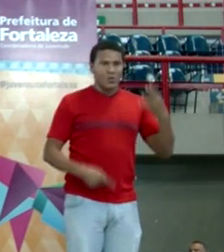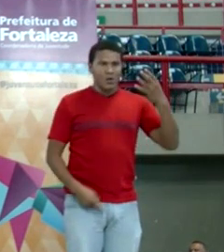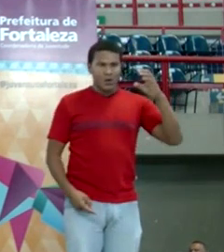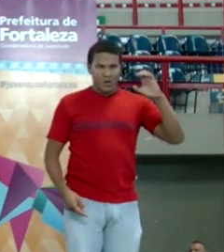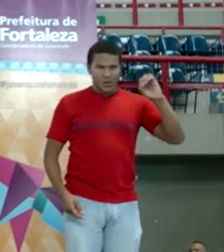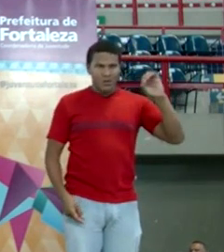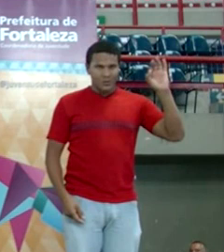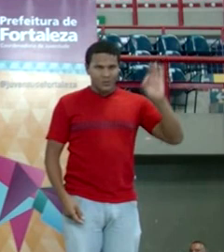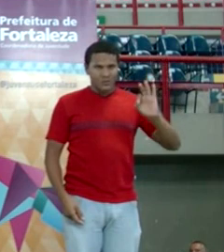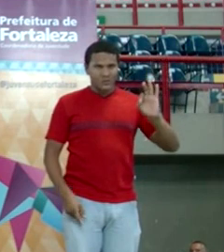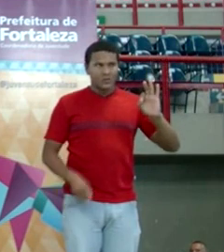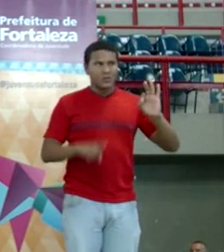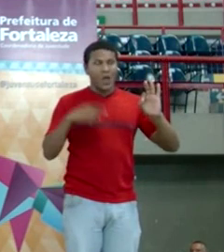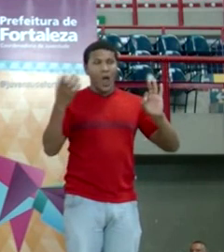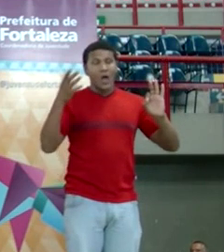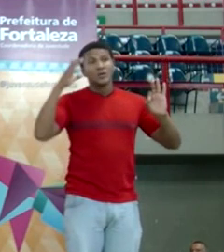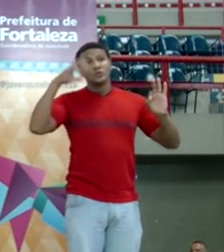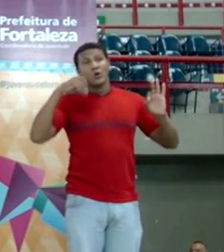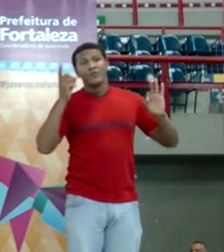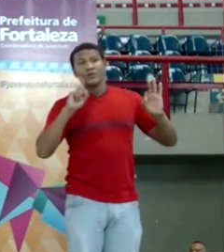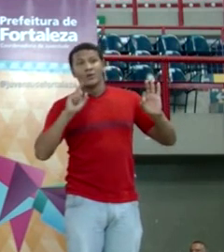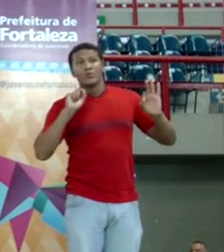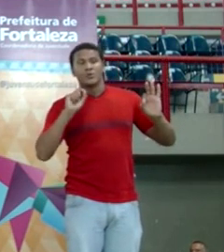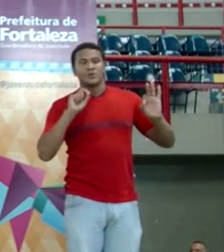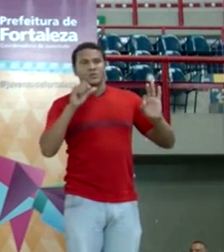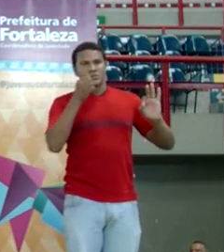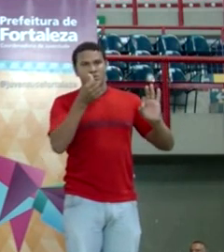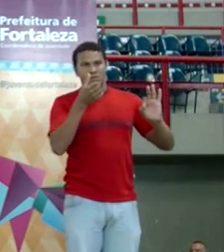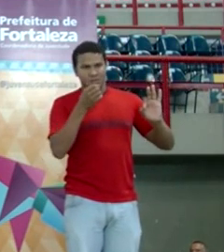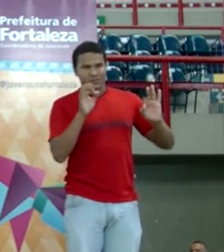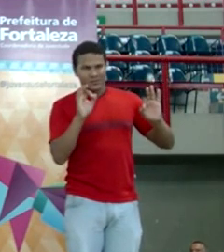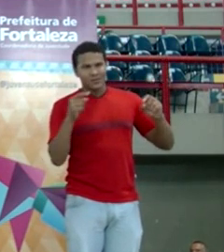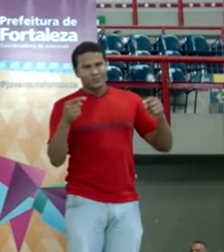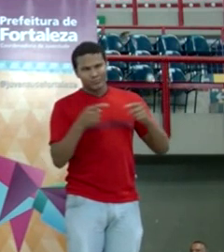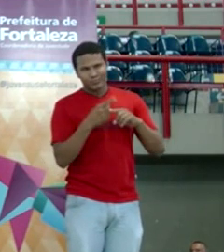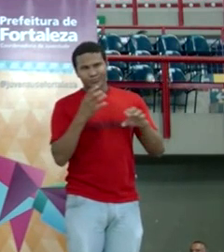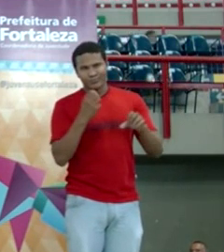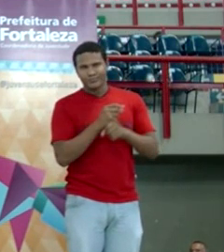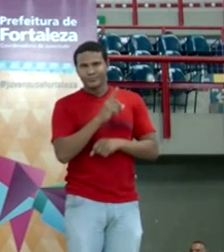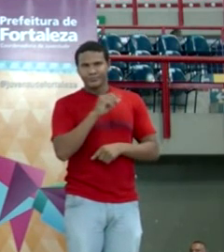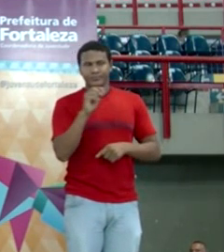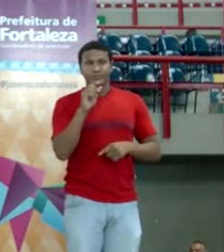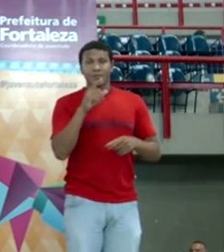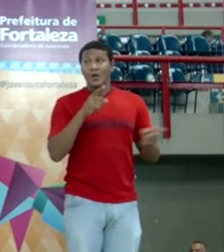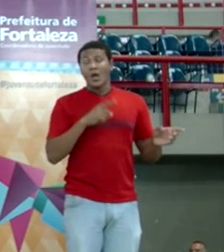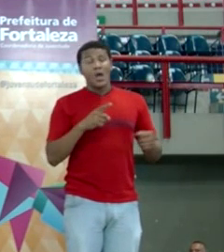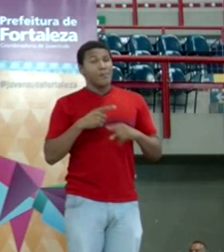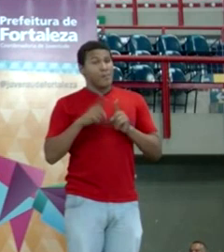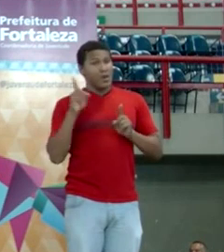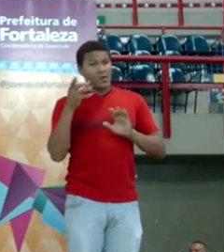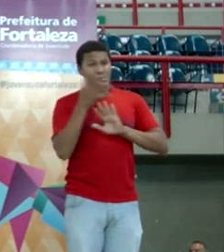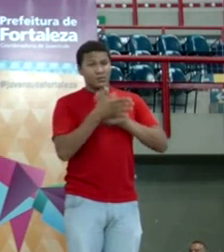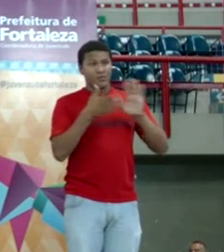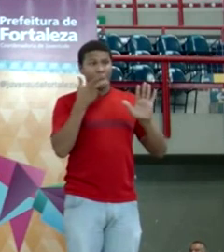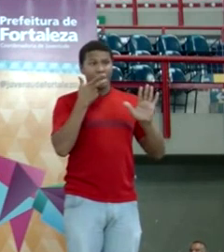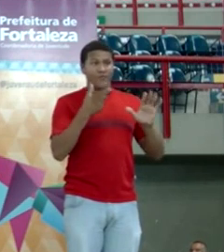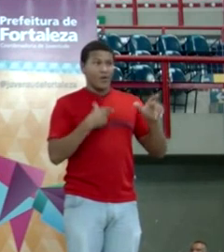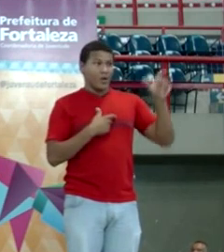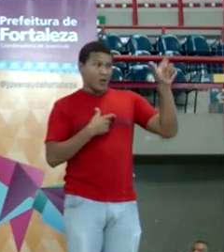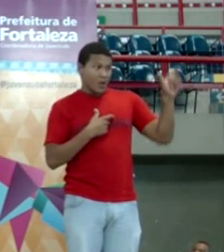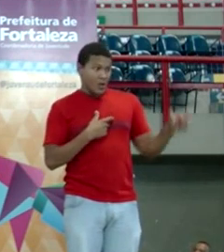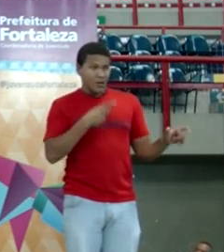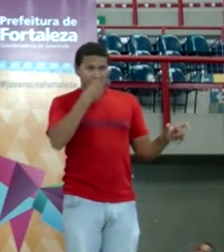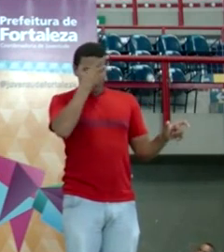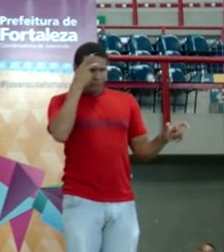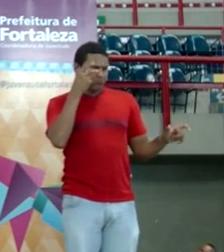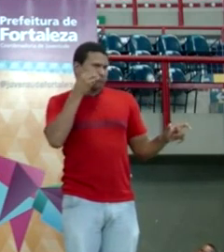não chover? 60%. O que essa questão está dizendo é assim, ó, um candidato experiente, ele tem